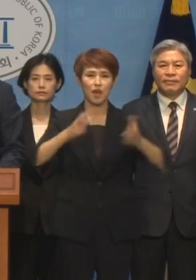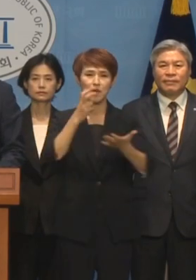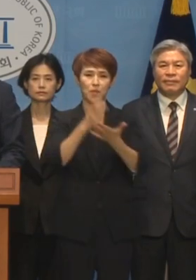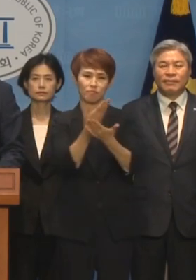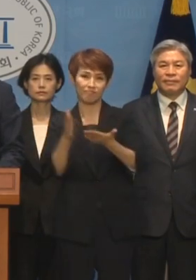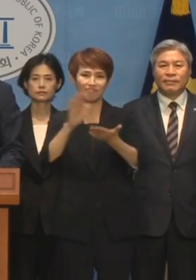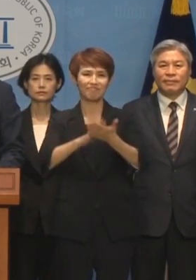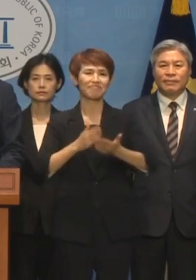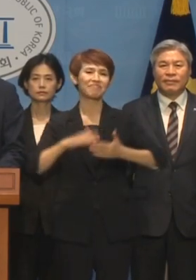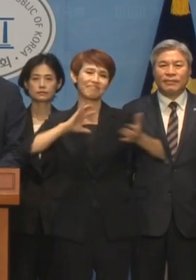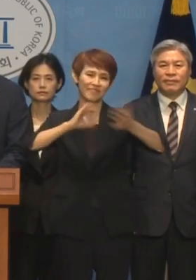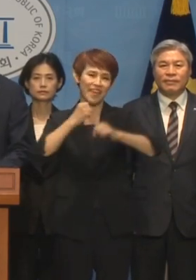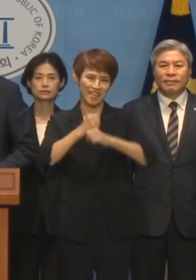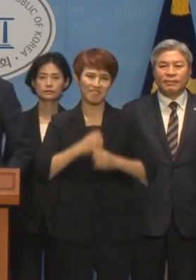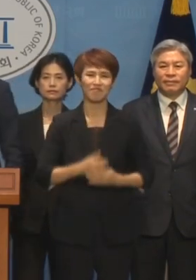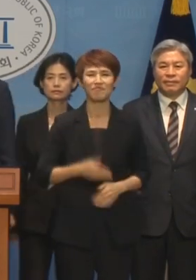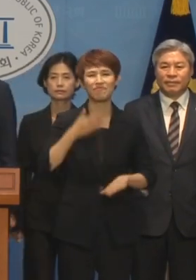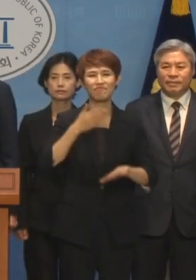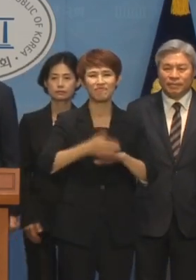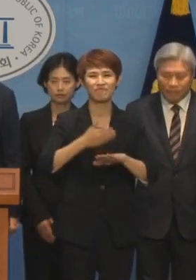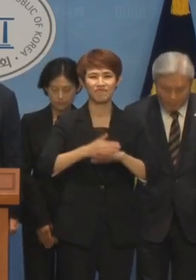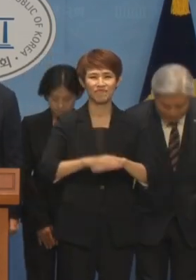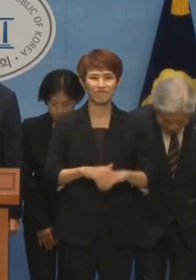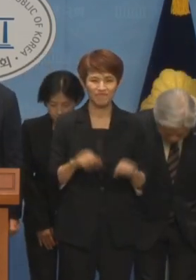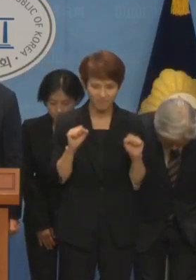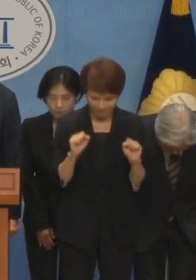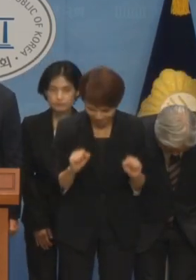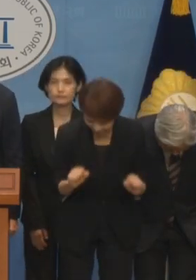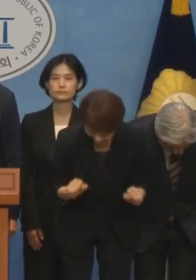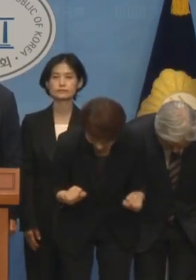논의합시다. 감사합니다.